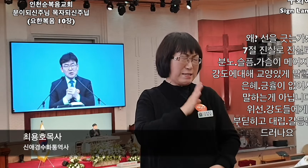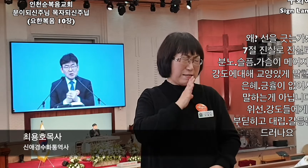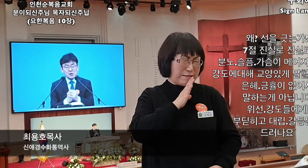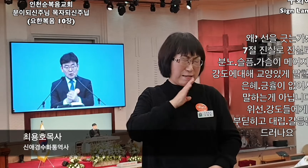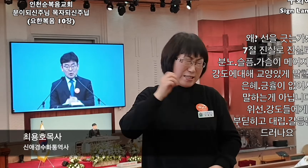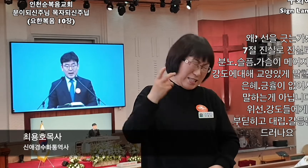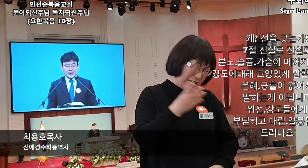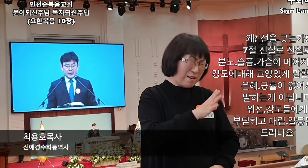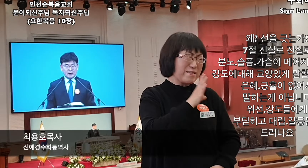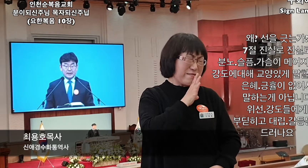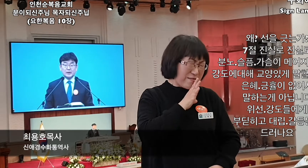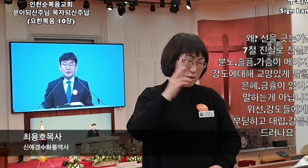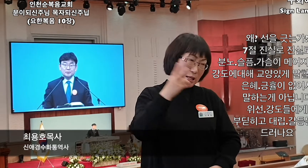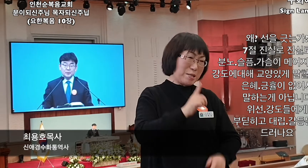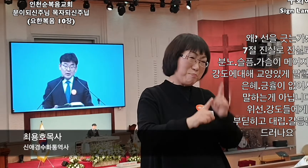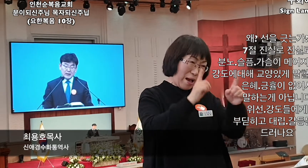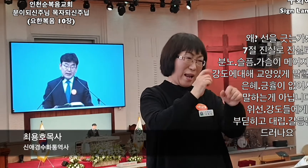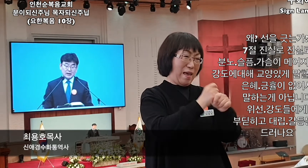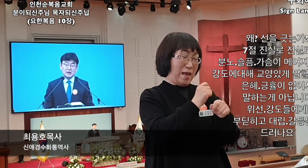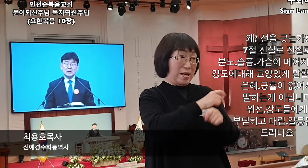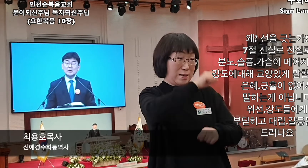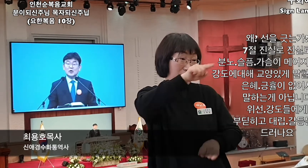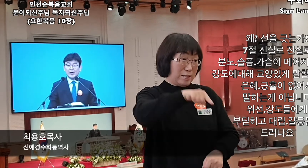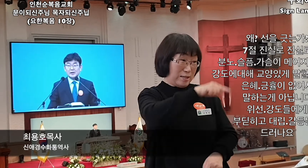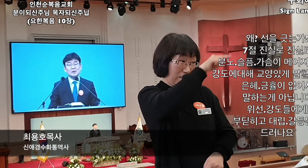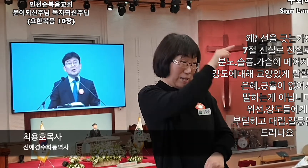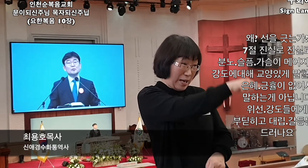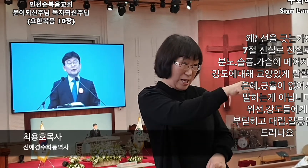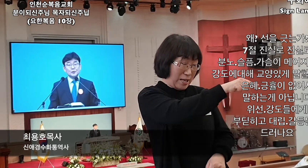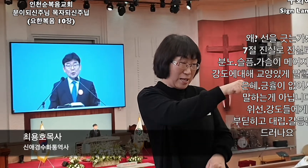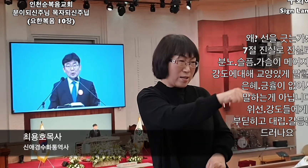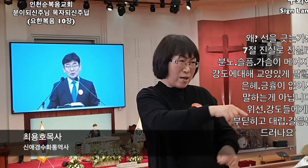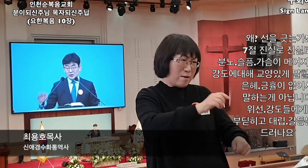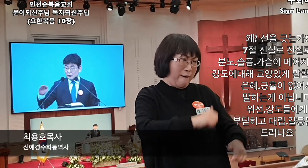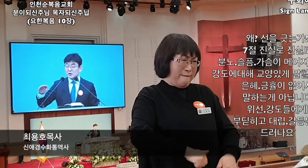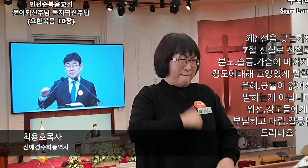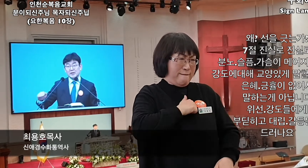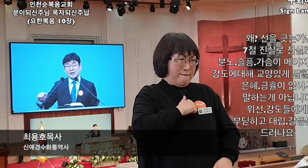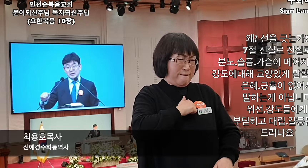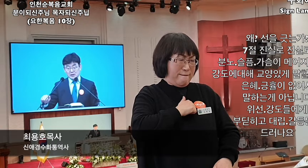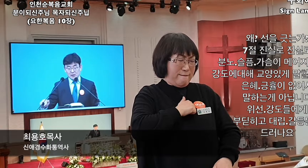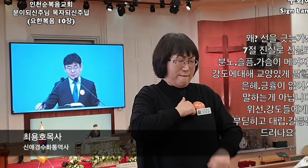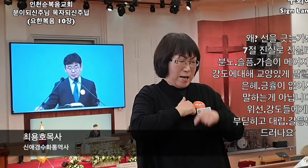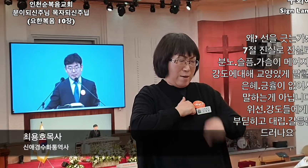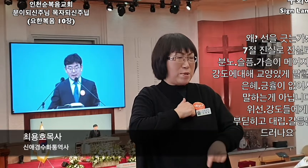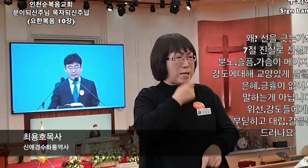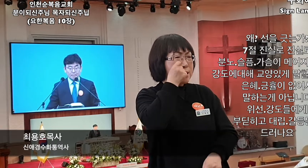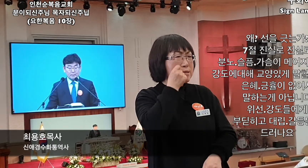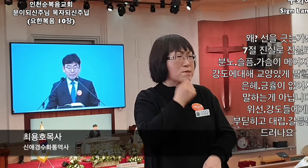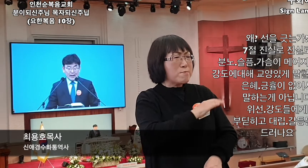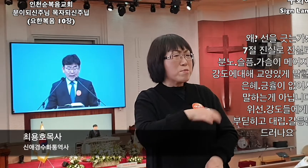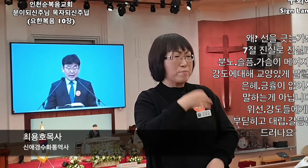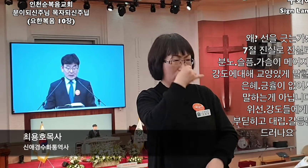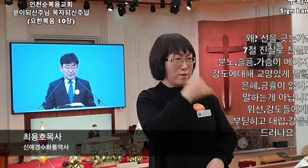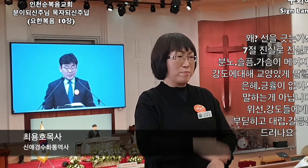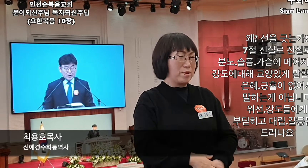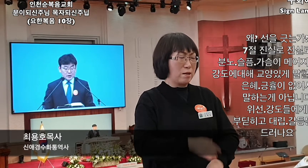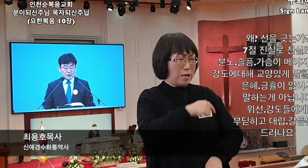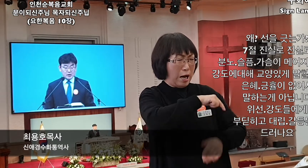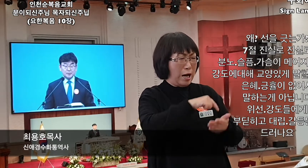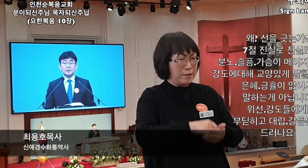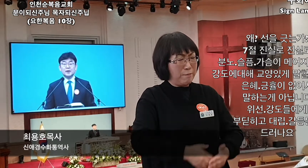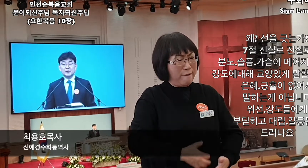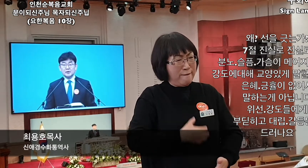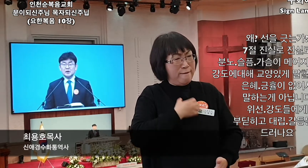진실로 말해야 될 것 같아요. 그 안에 있는 거기에는 분노 그리고 그 밑에 있는 슬픔입니다. 가슴이